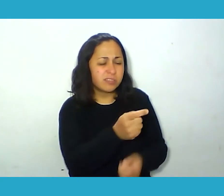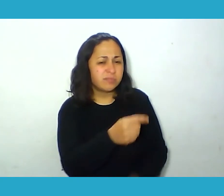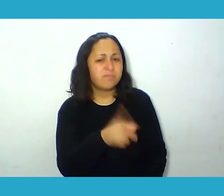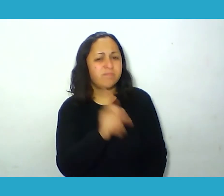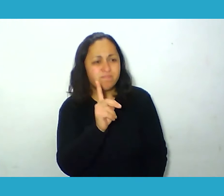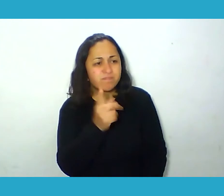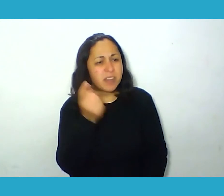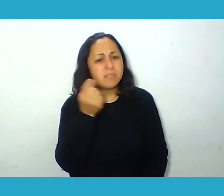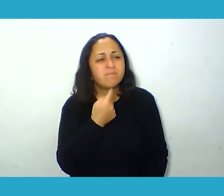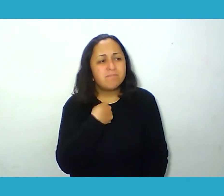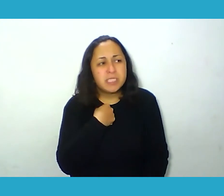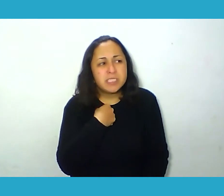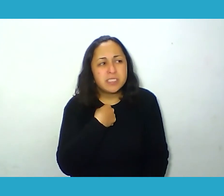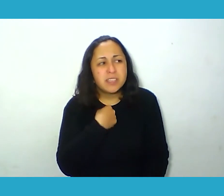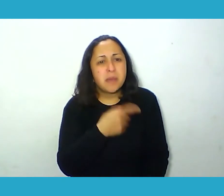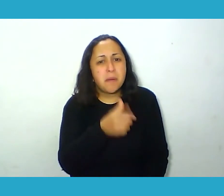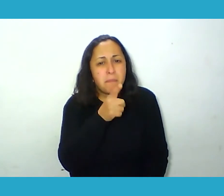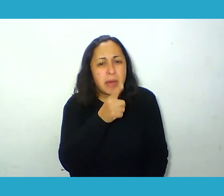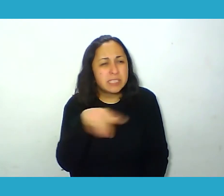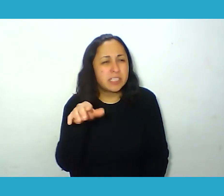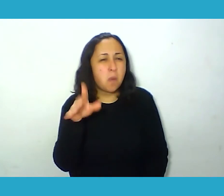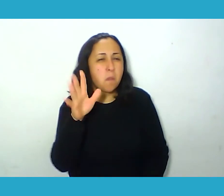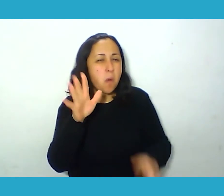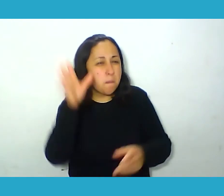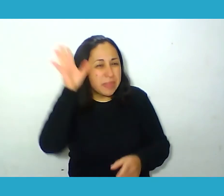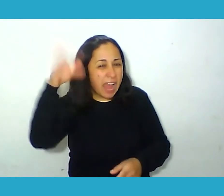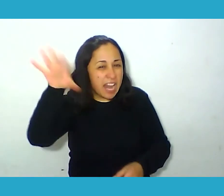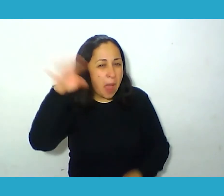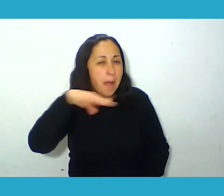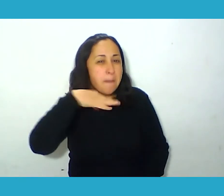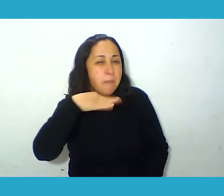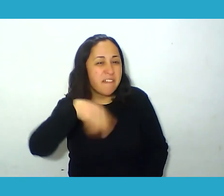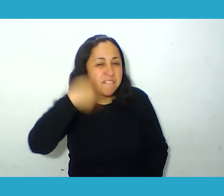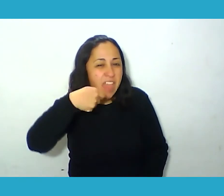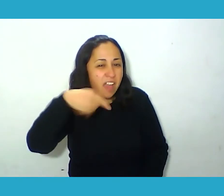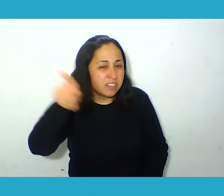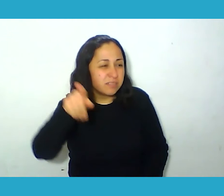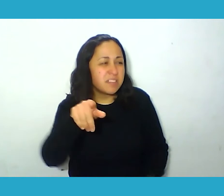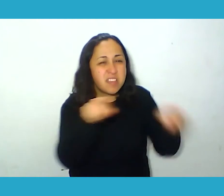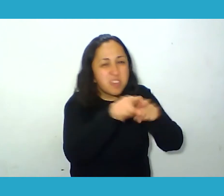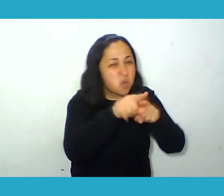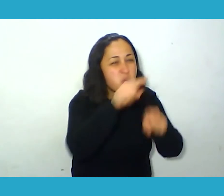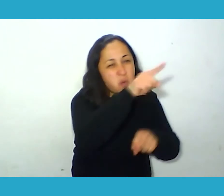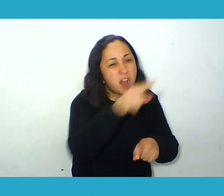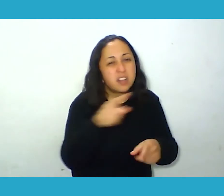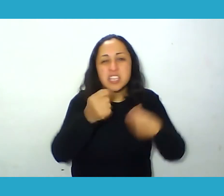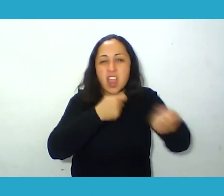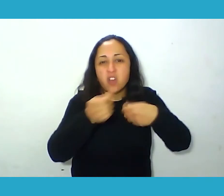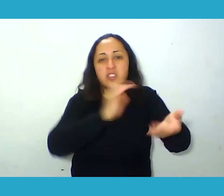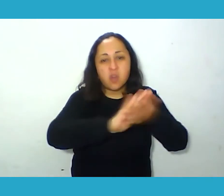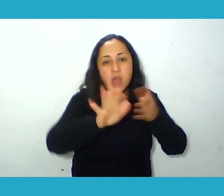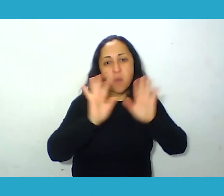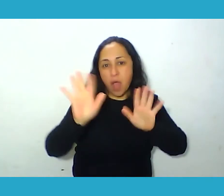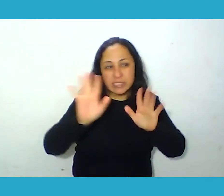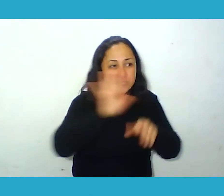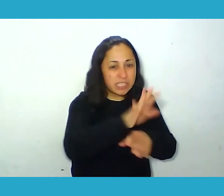suena eso? A mí me suena a mafia italiana. Esta es una mafia que se quiere quedar con nuestro negocio, con un nuevo